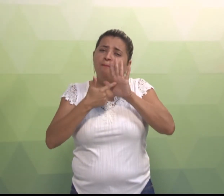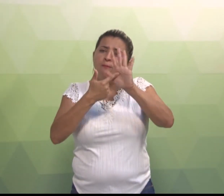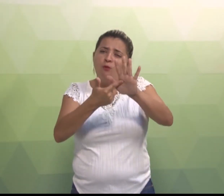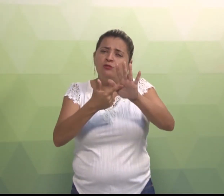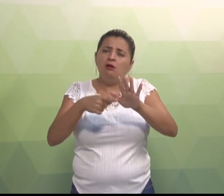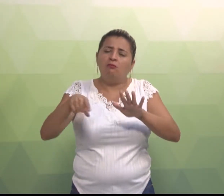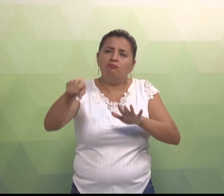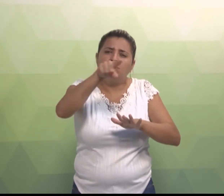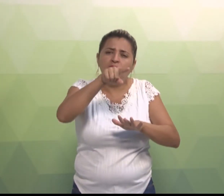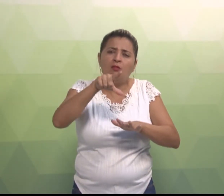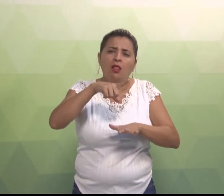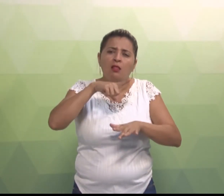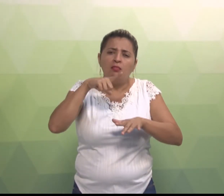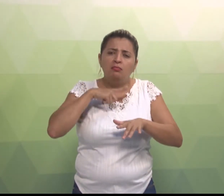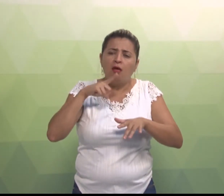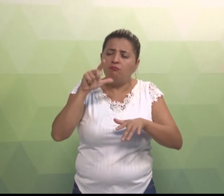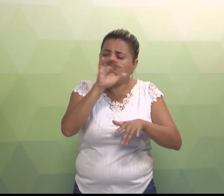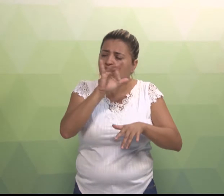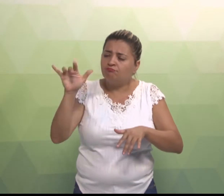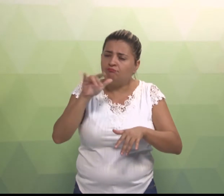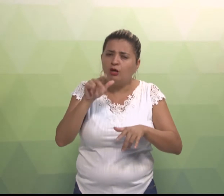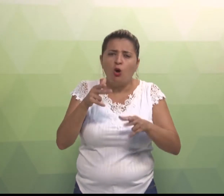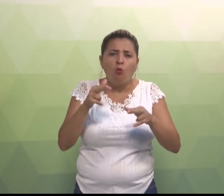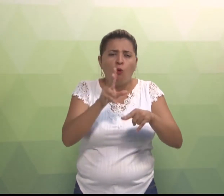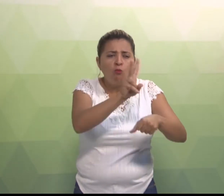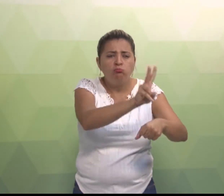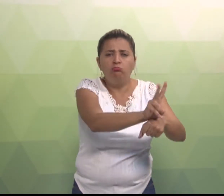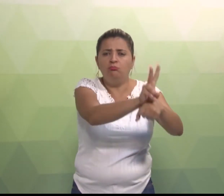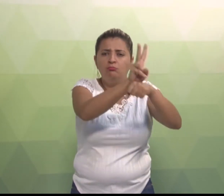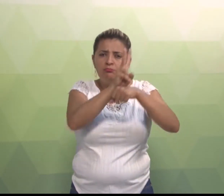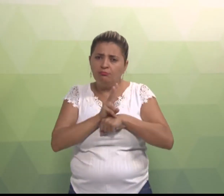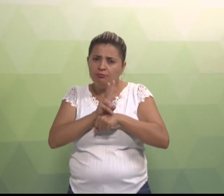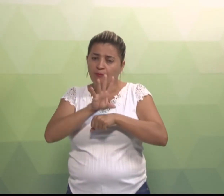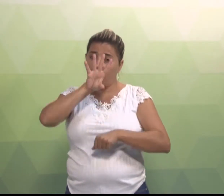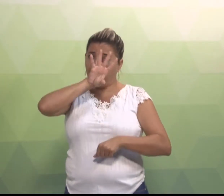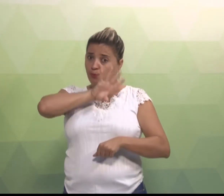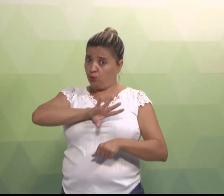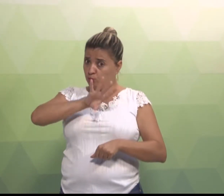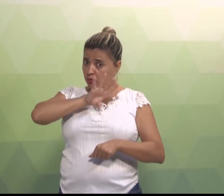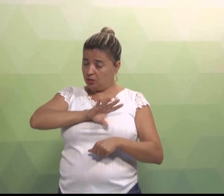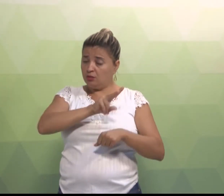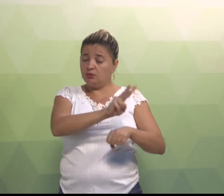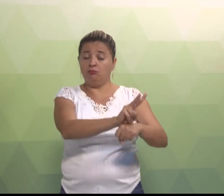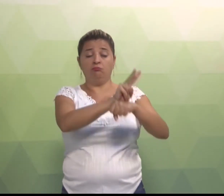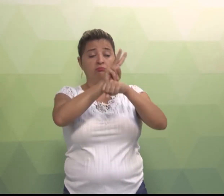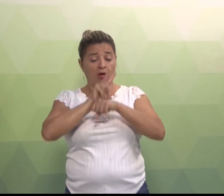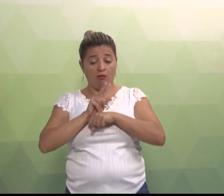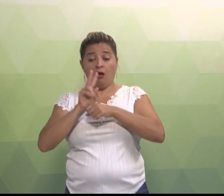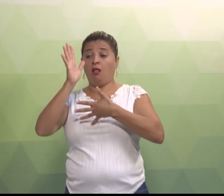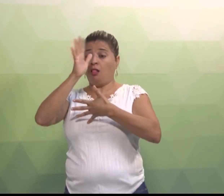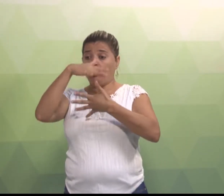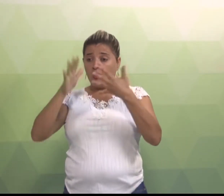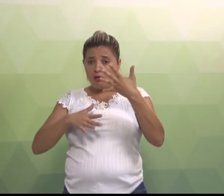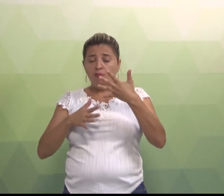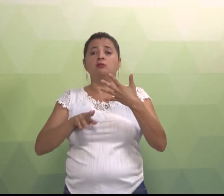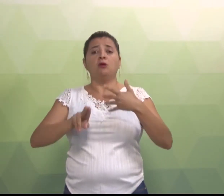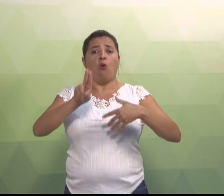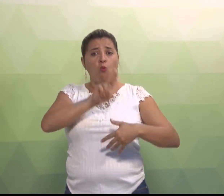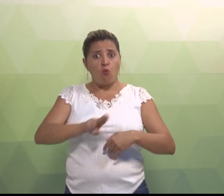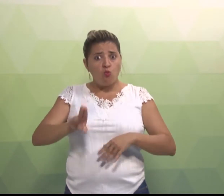também vou mostrar a vocês que o soletrar é a mesma coisa de tomar emprestado algumas palavras do